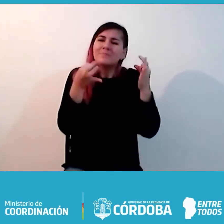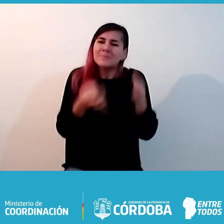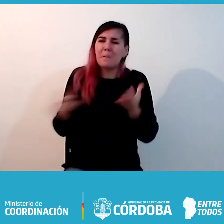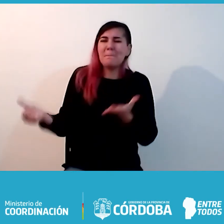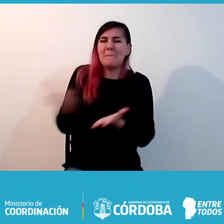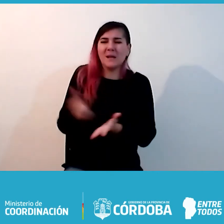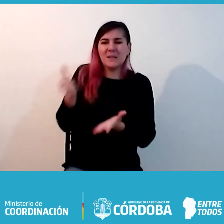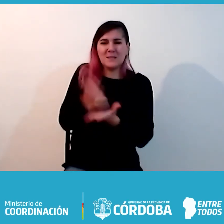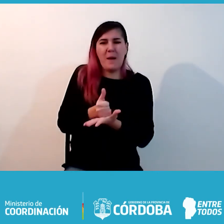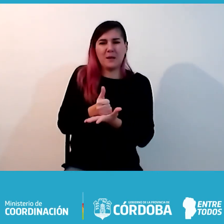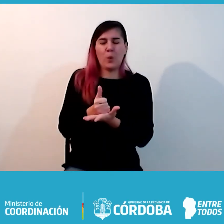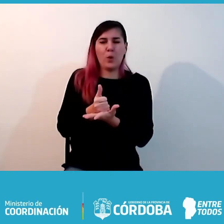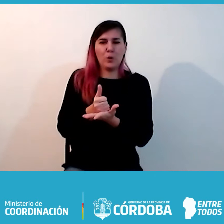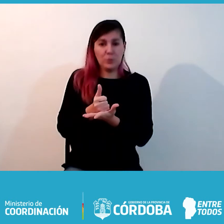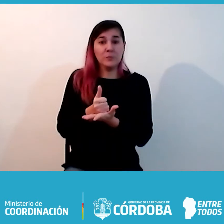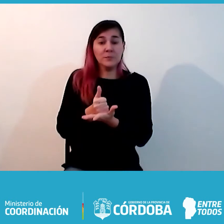que está